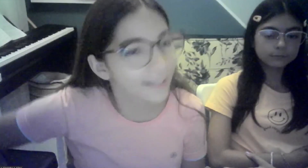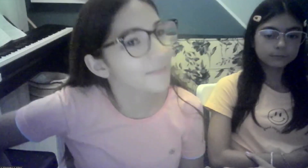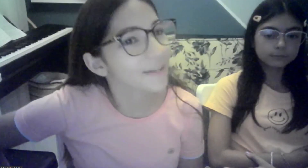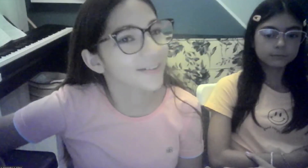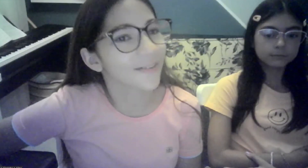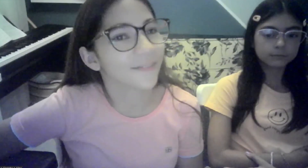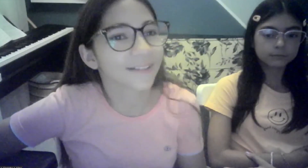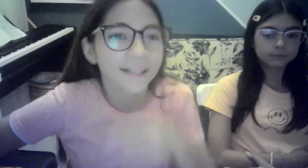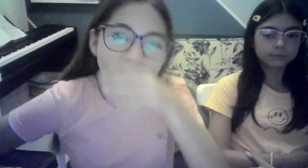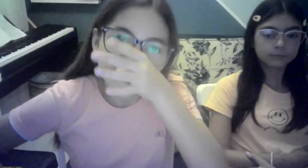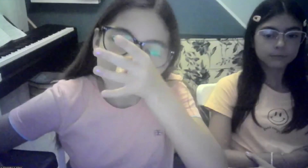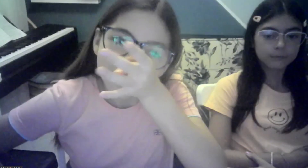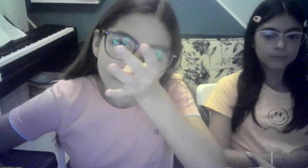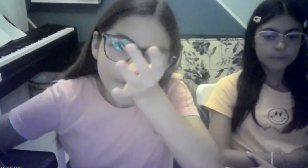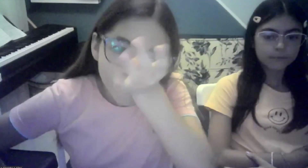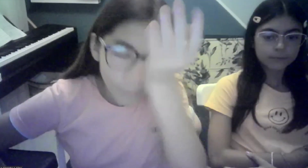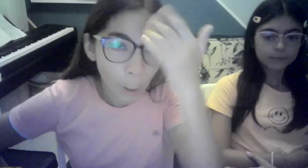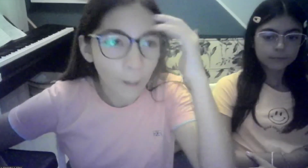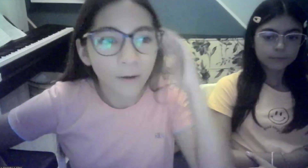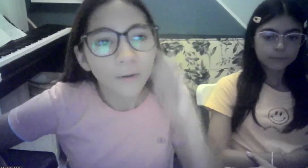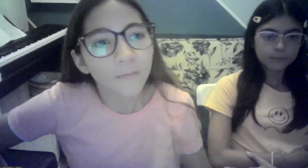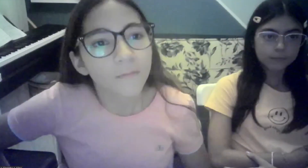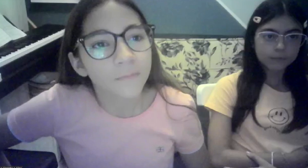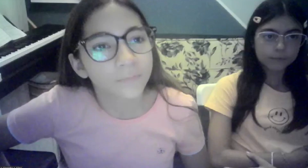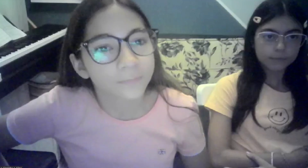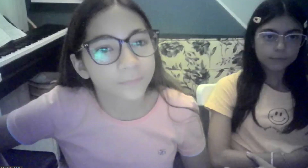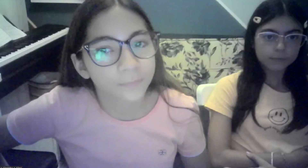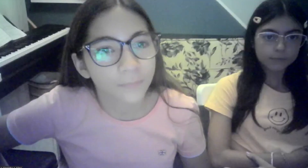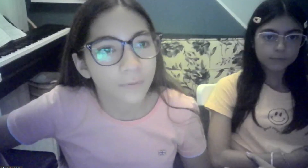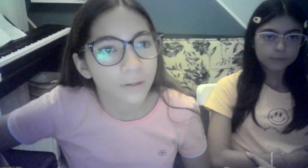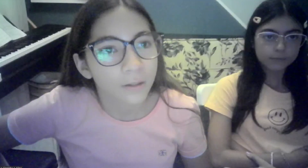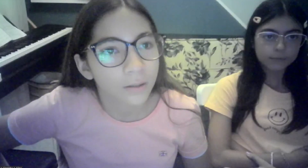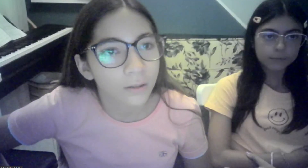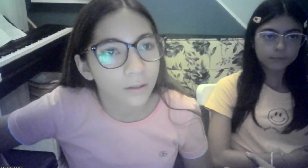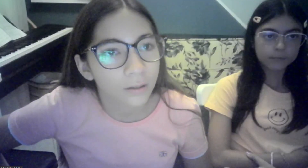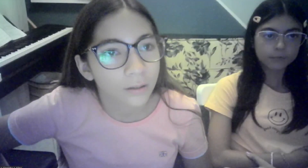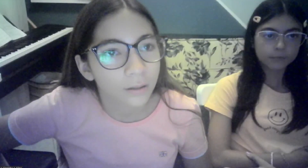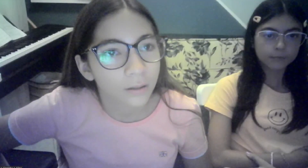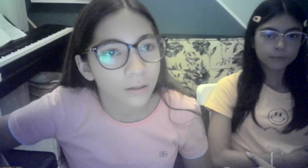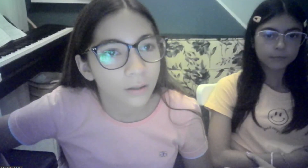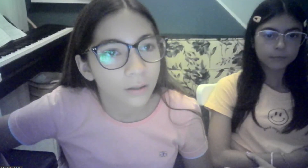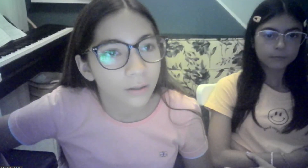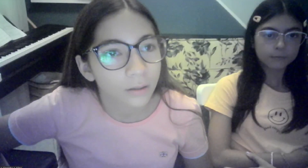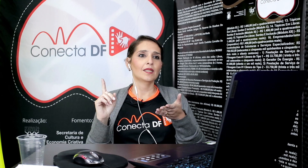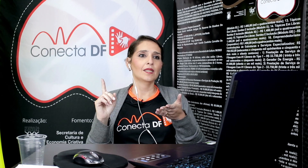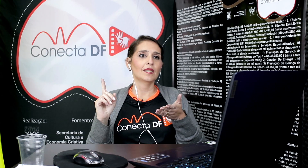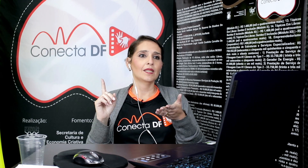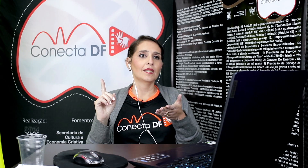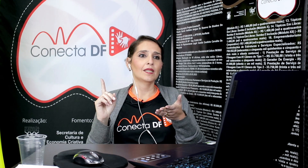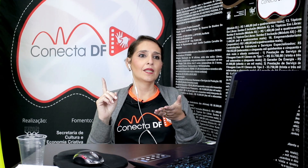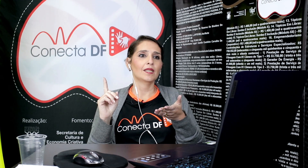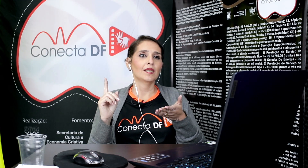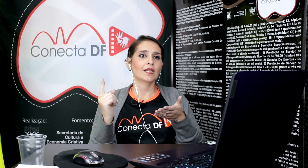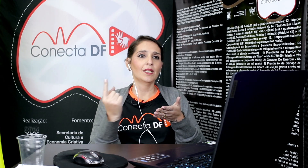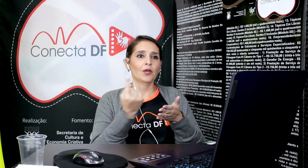Como é que é micro-ondas? Assim, ó. Abre para mim a minha câmera.